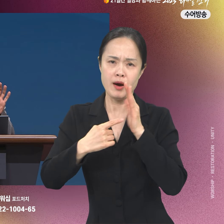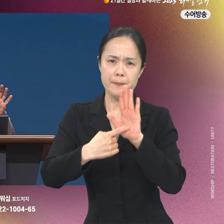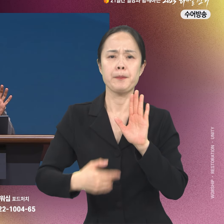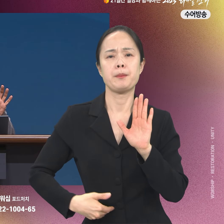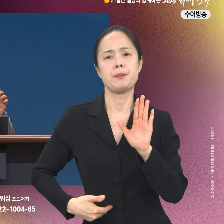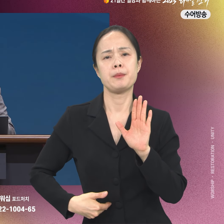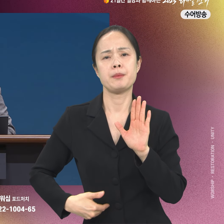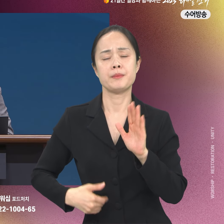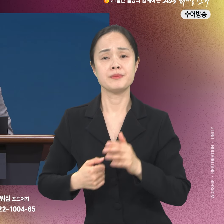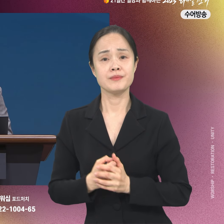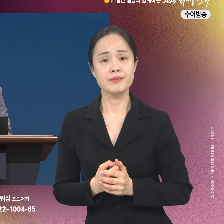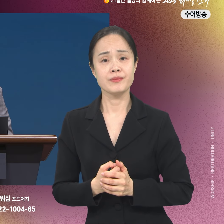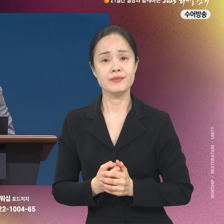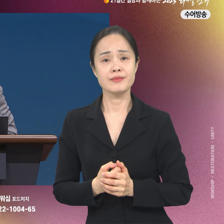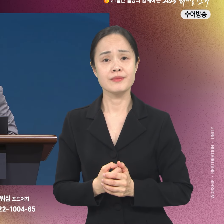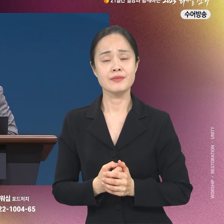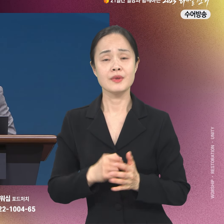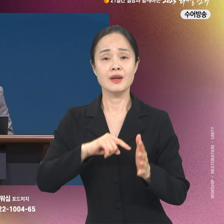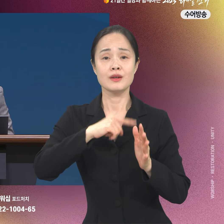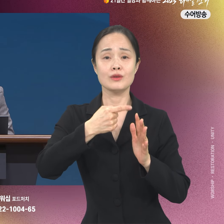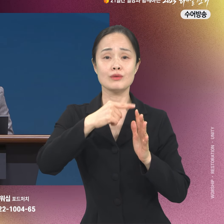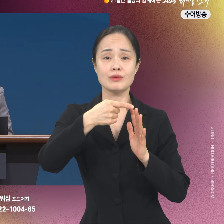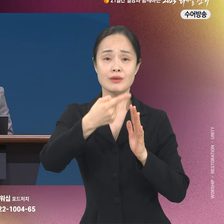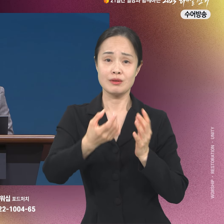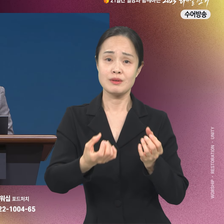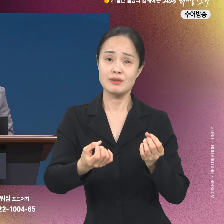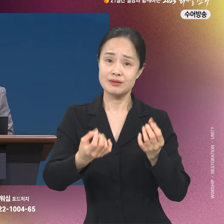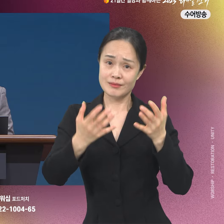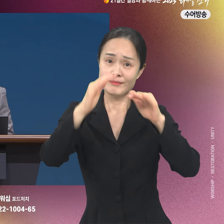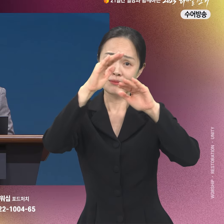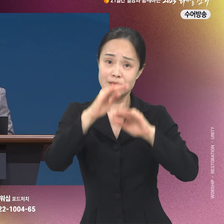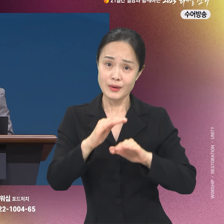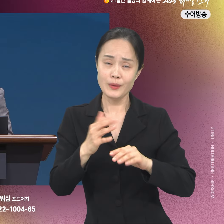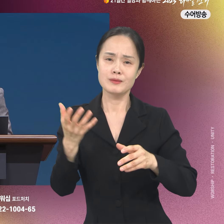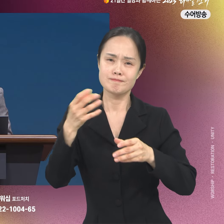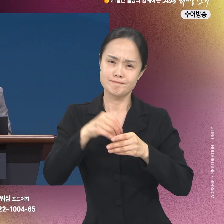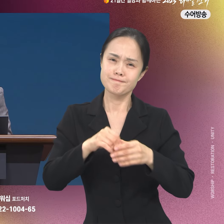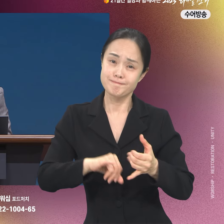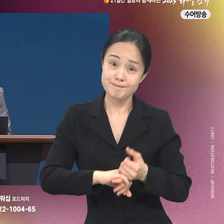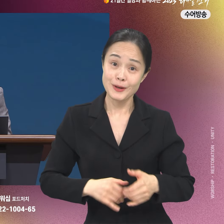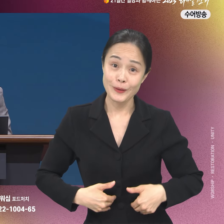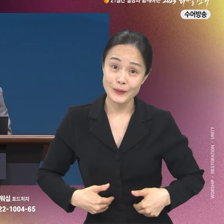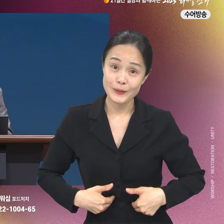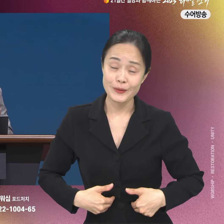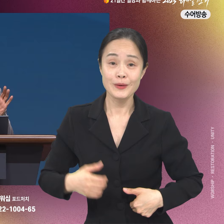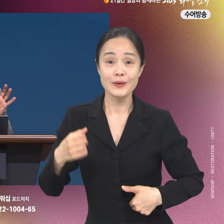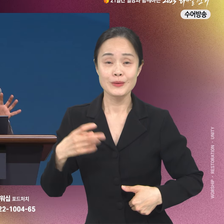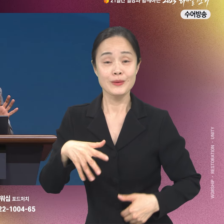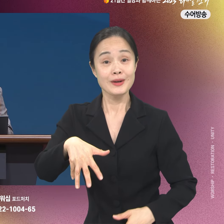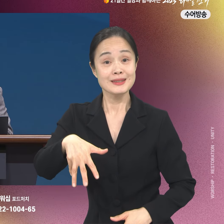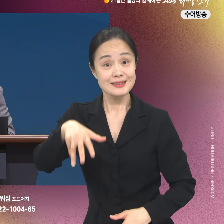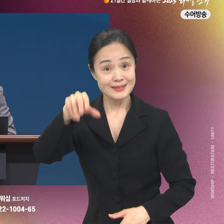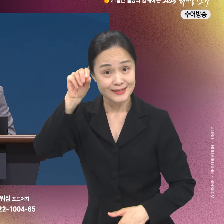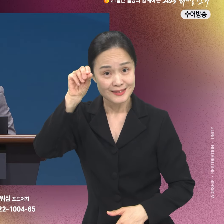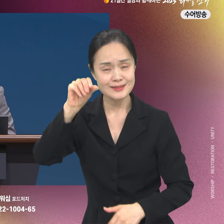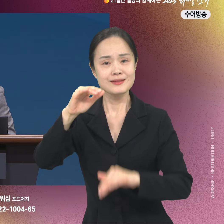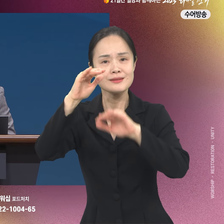6월절 파트를 언급 안 할 수가 없었고 창세기 부분을 언급 안 할 수 없었기